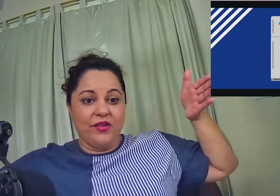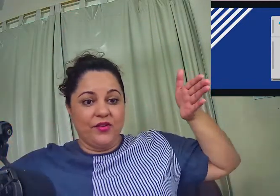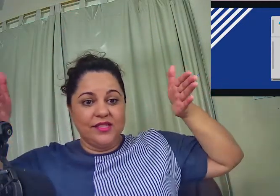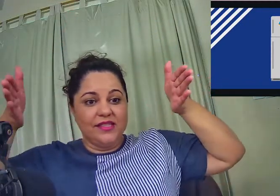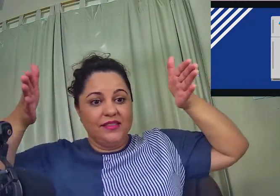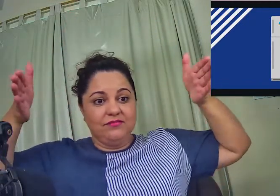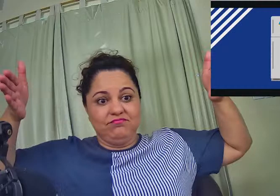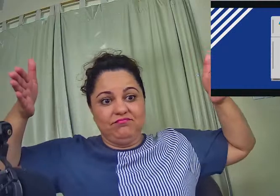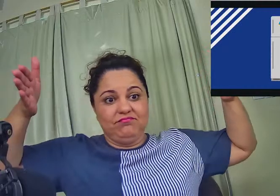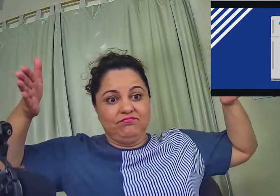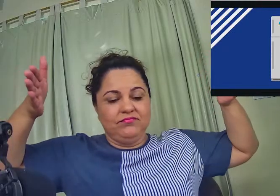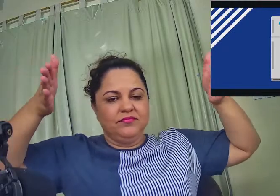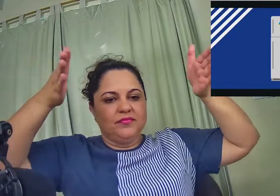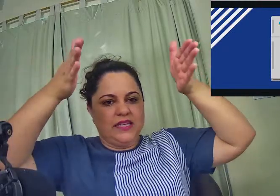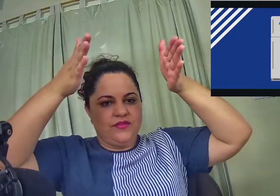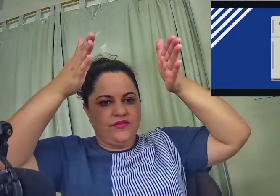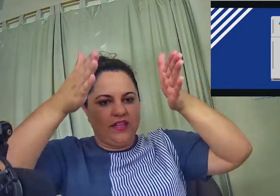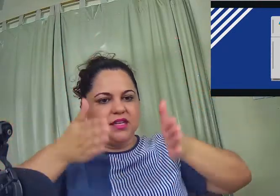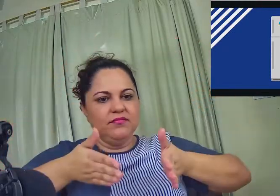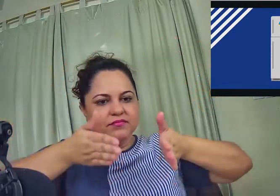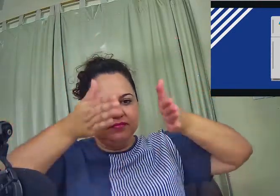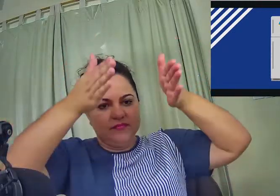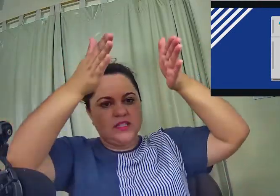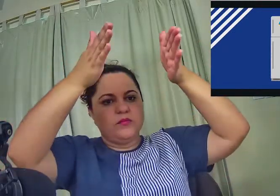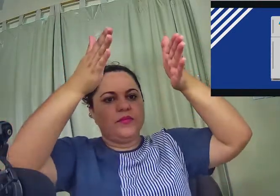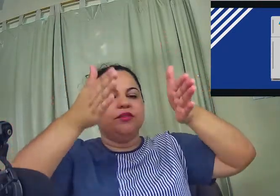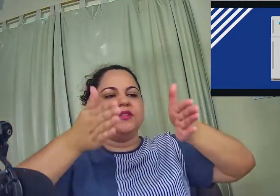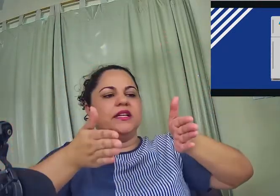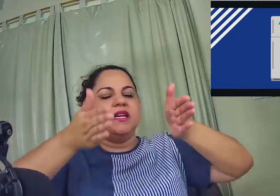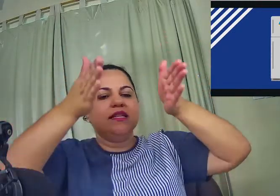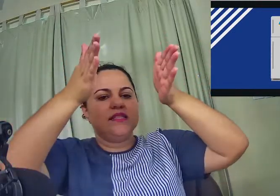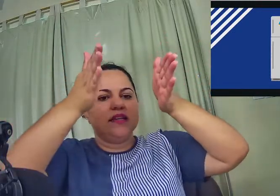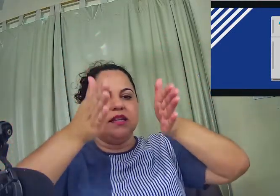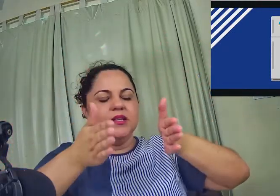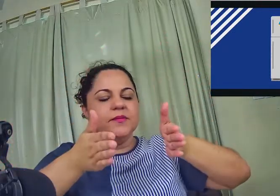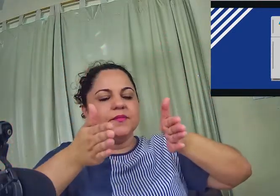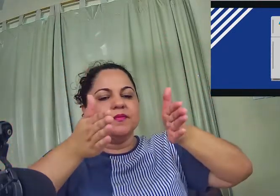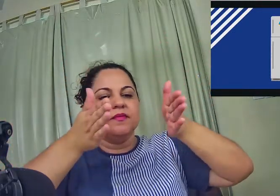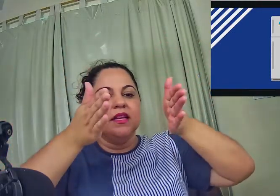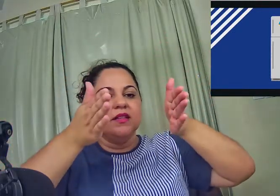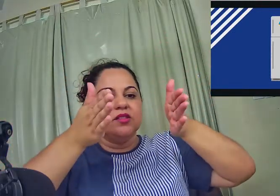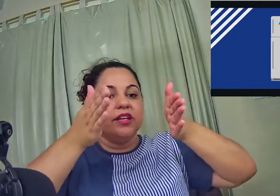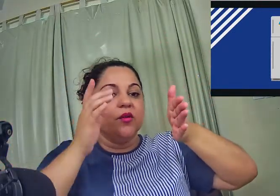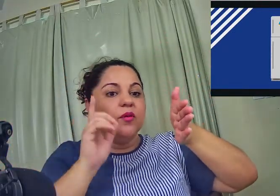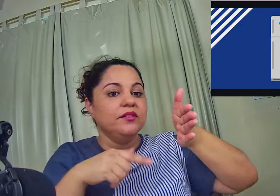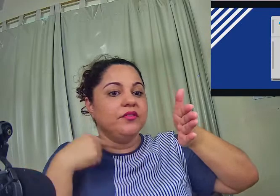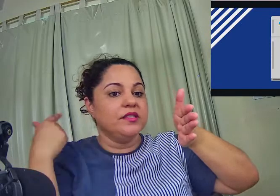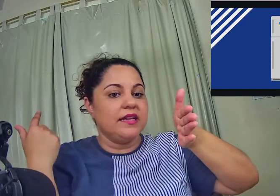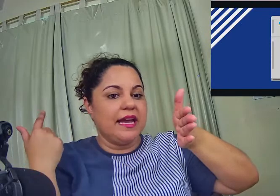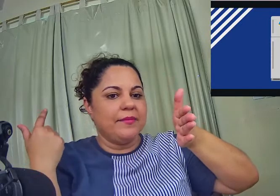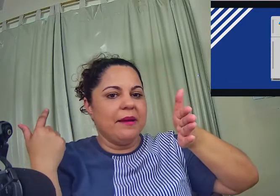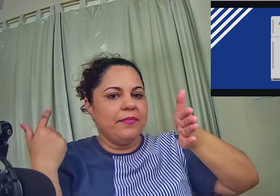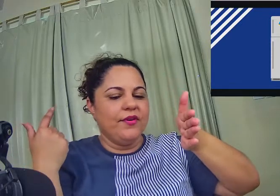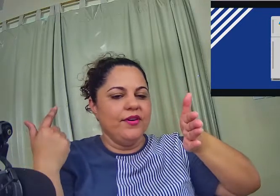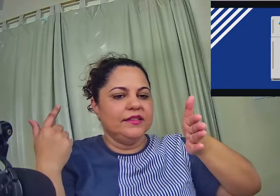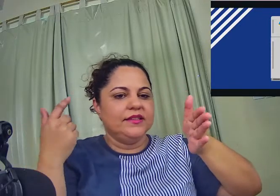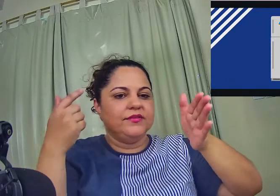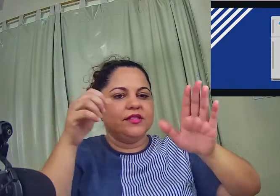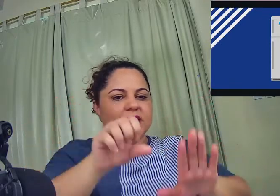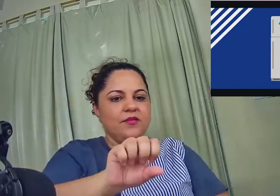grossa. Ela é fina. Então, o plano dela é assim. Só que quando você abre a porta, você não abre